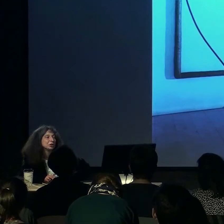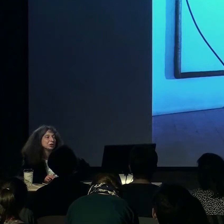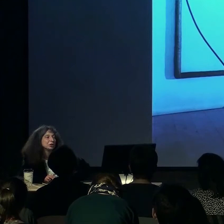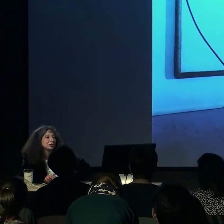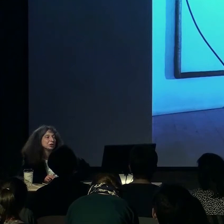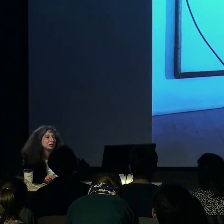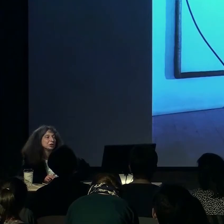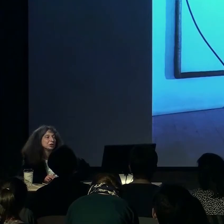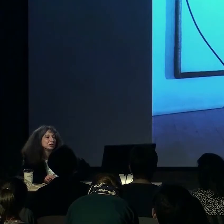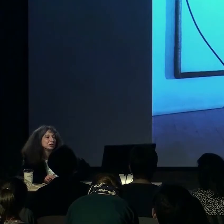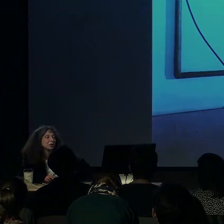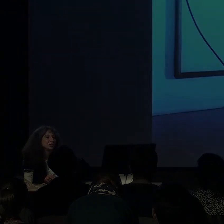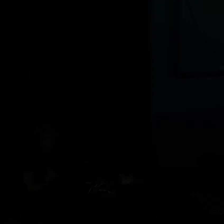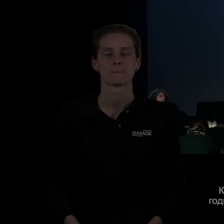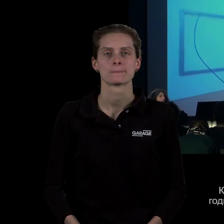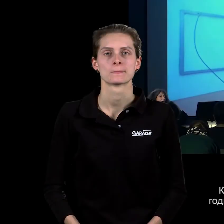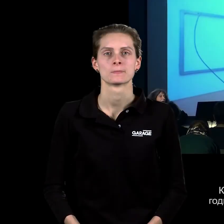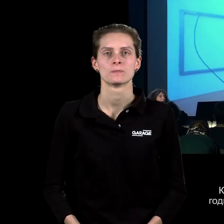провода свисает до пола.